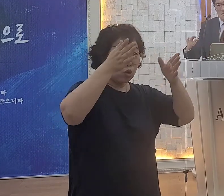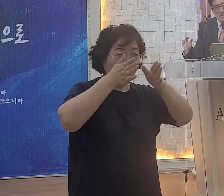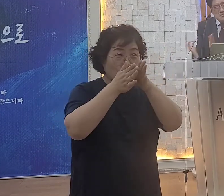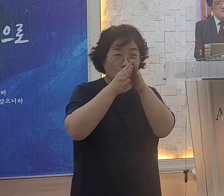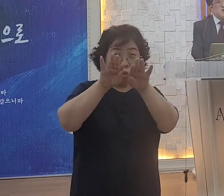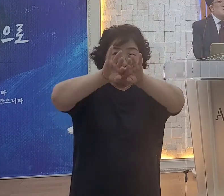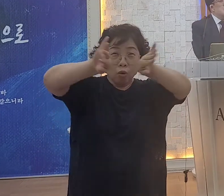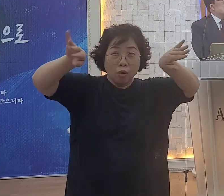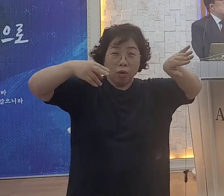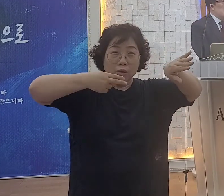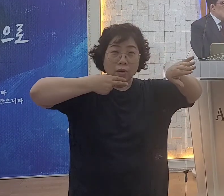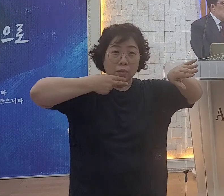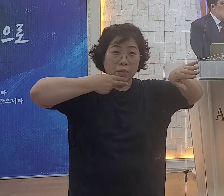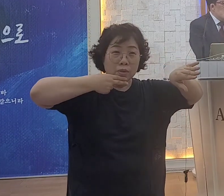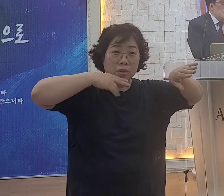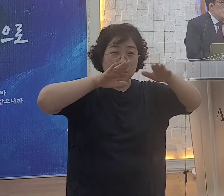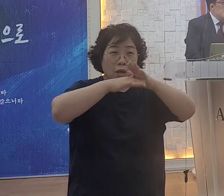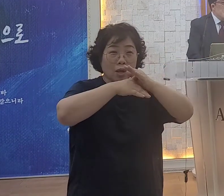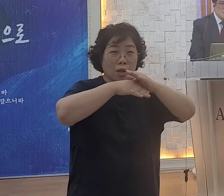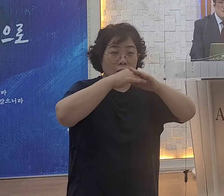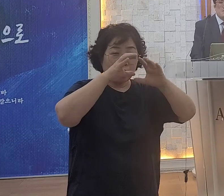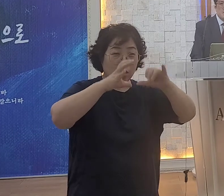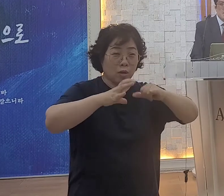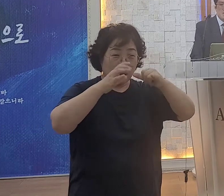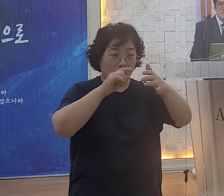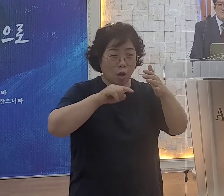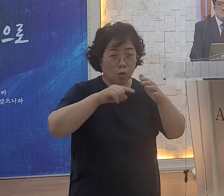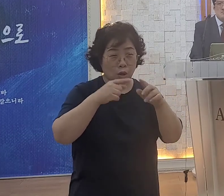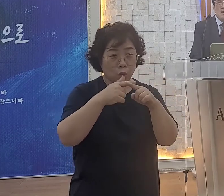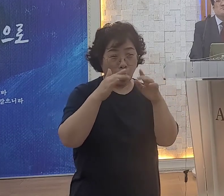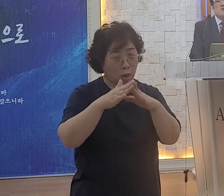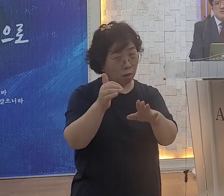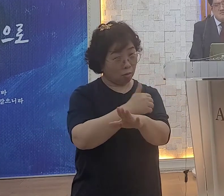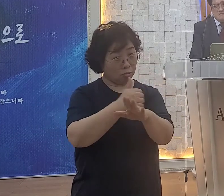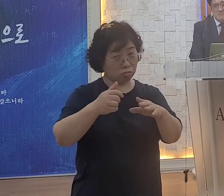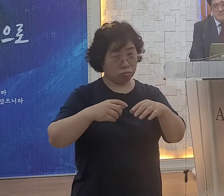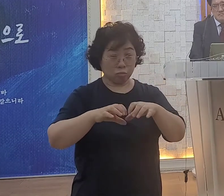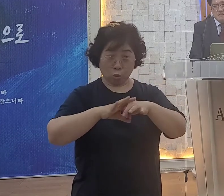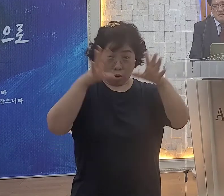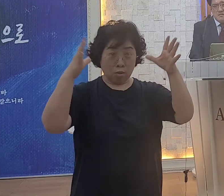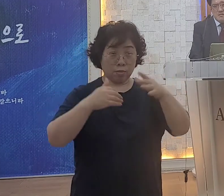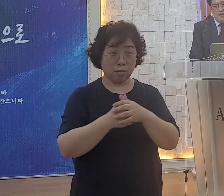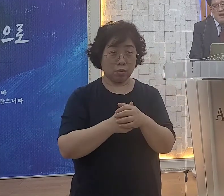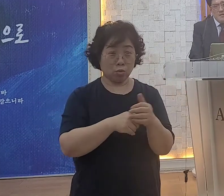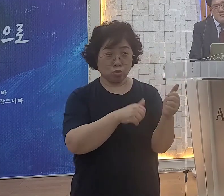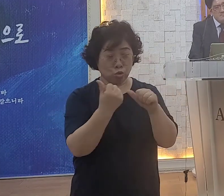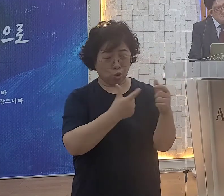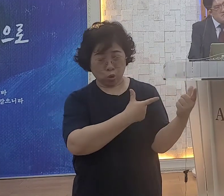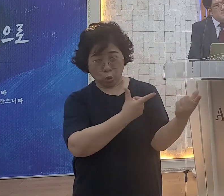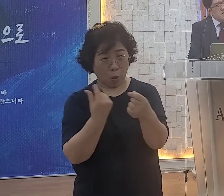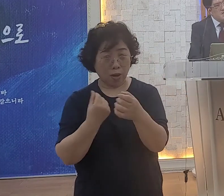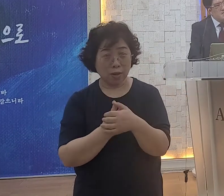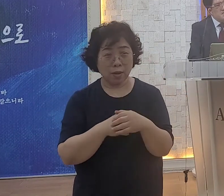이곳에서 뭐 교회를 열심히 다녔든 안 다녔든 믿음이 있든 없든 뭐 어차피 죽는 건 다 똑같아요. 다 사람은 죽습니다.